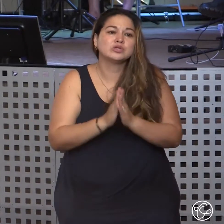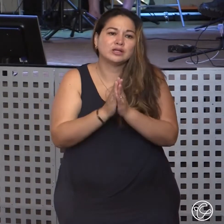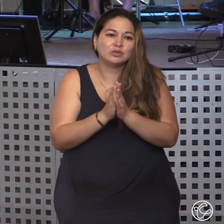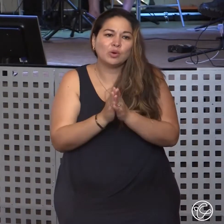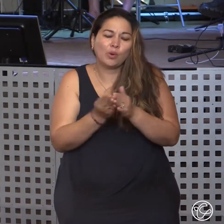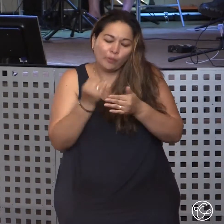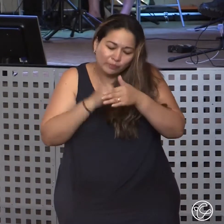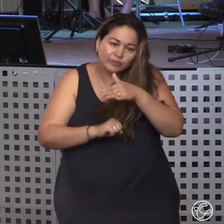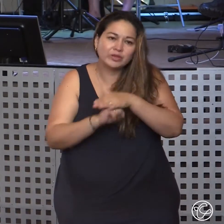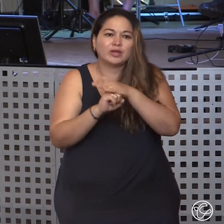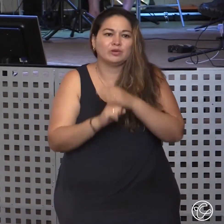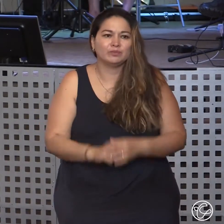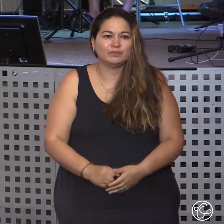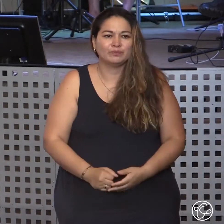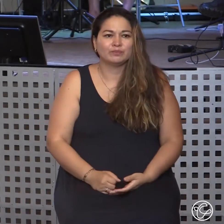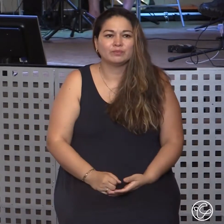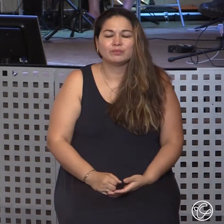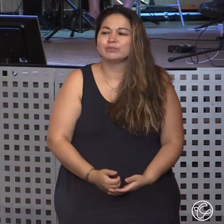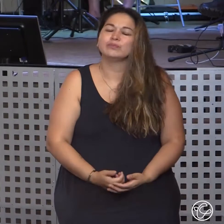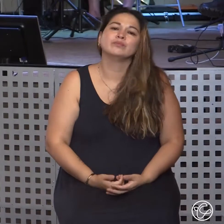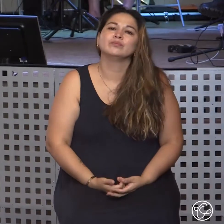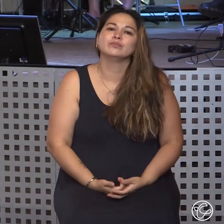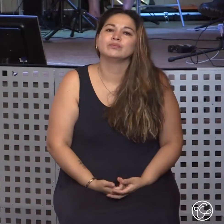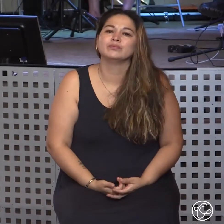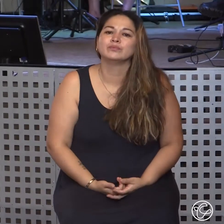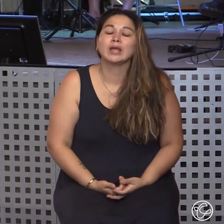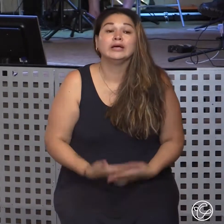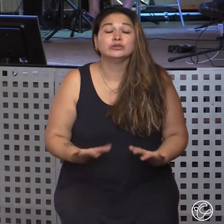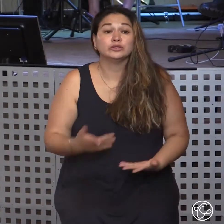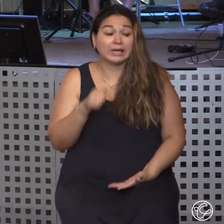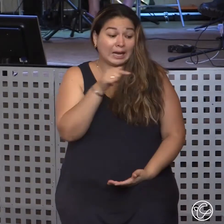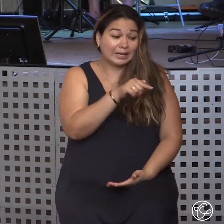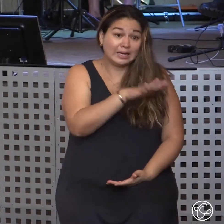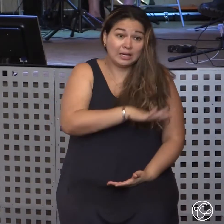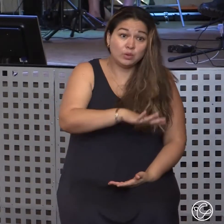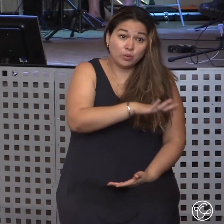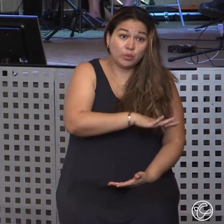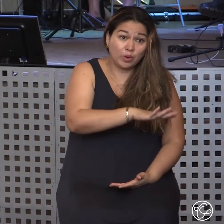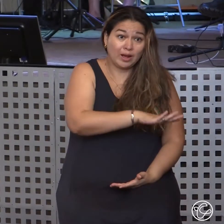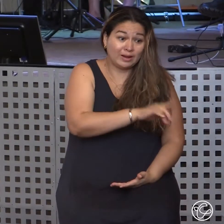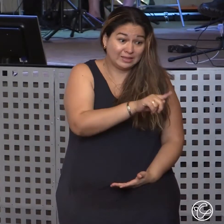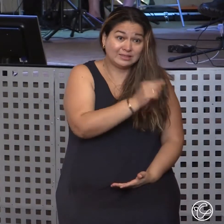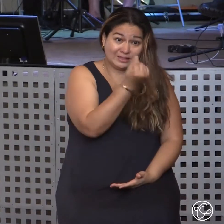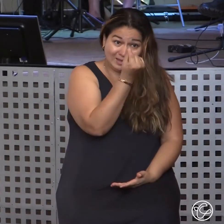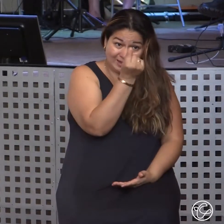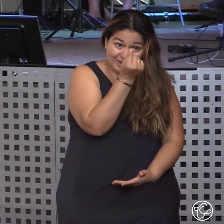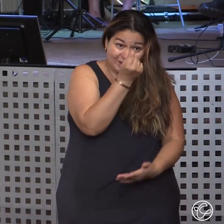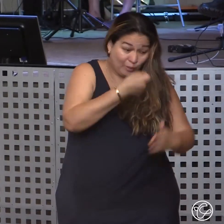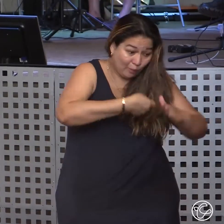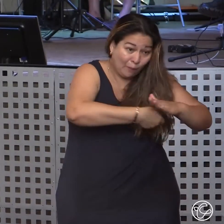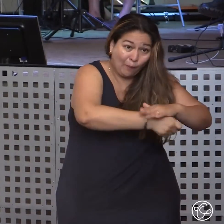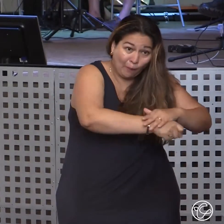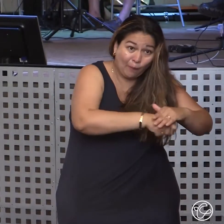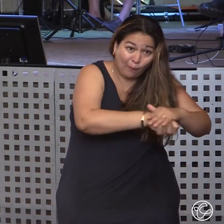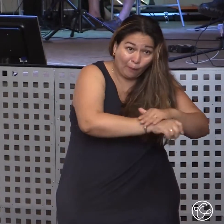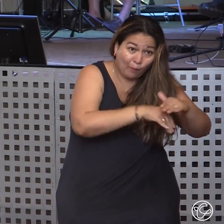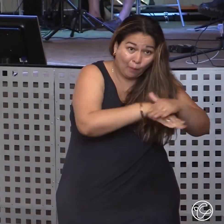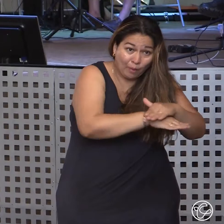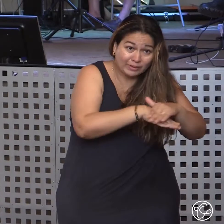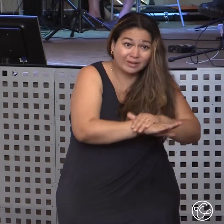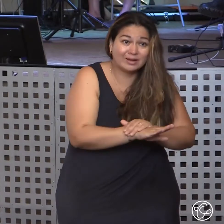llenos del Espíritu Santo. El primer espacio que debemos hacer, si queremos